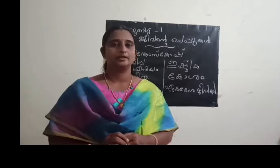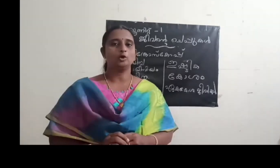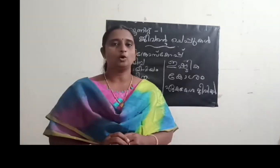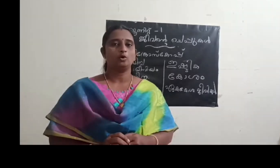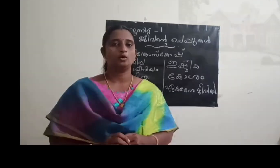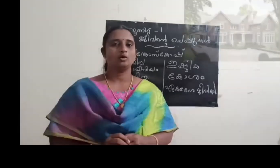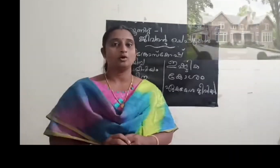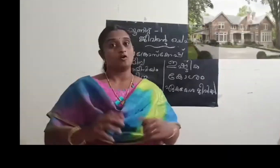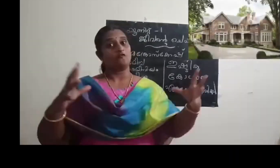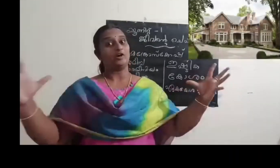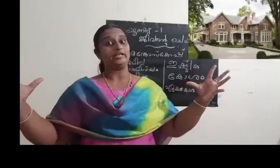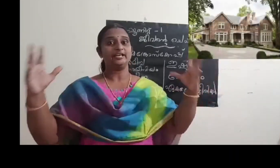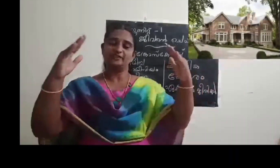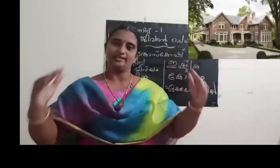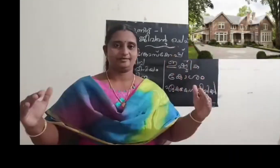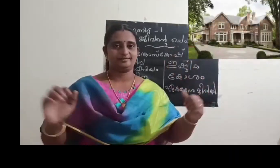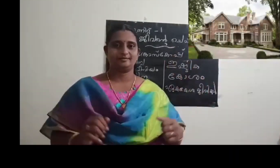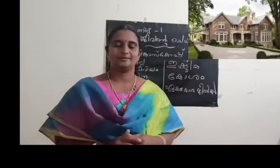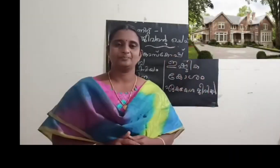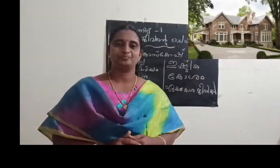ഇതോ വലിയ വീട്